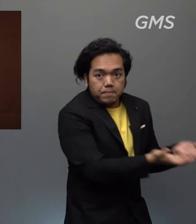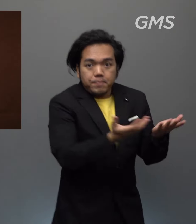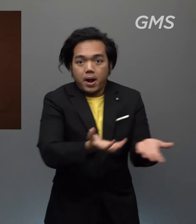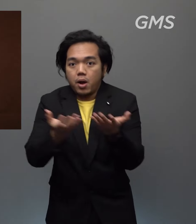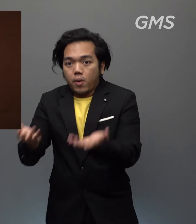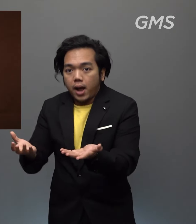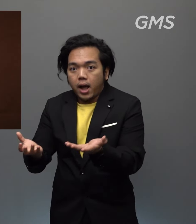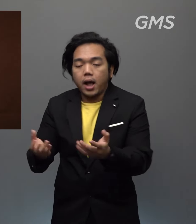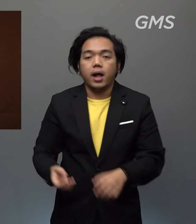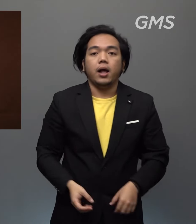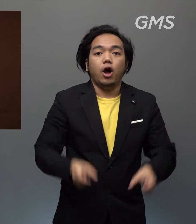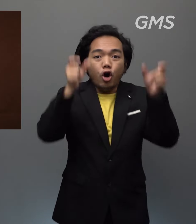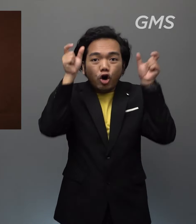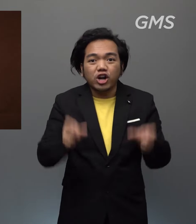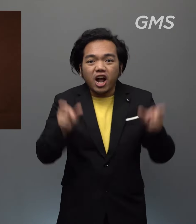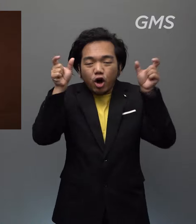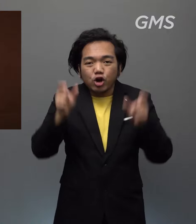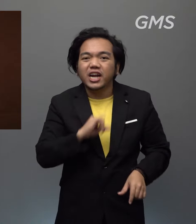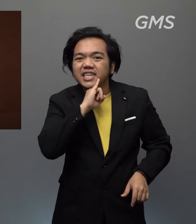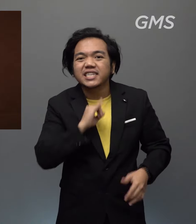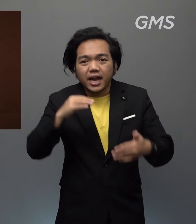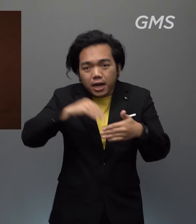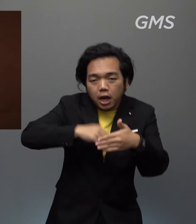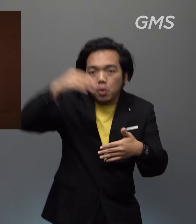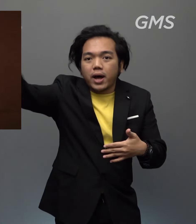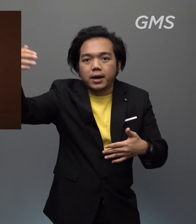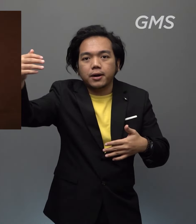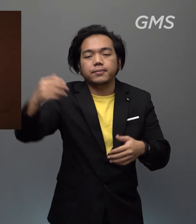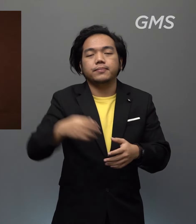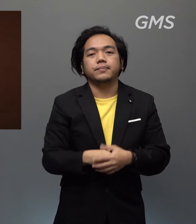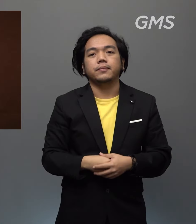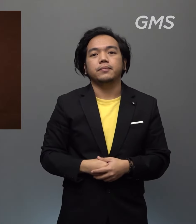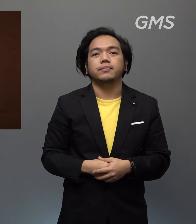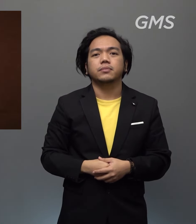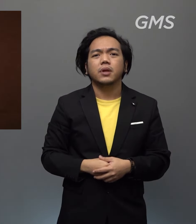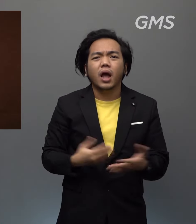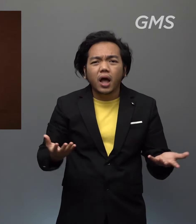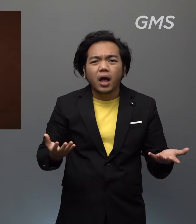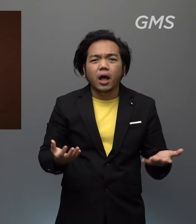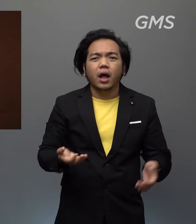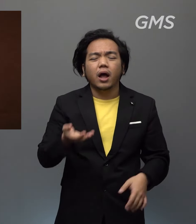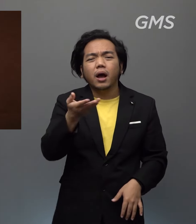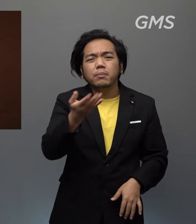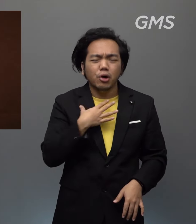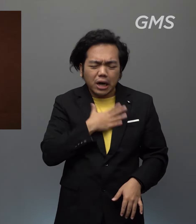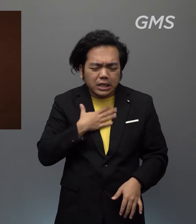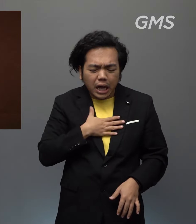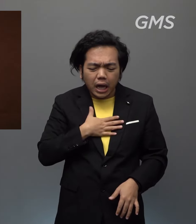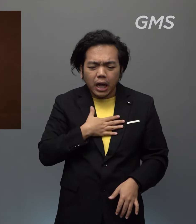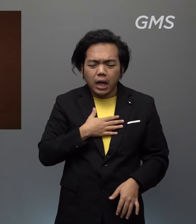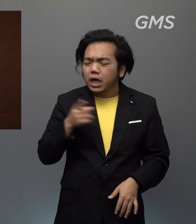Keadaannya begini, Tuhan ngomongnya begitu. Kayaknya kok gak tepat.